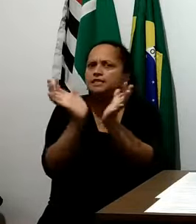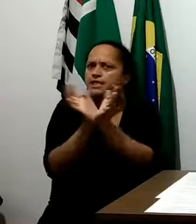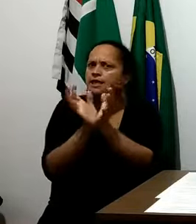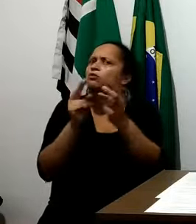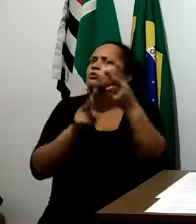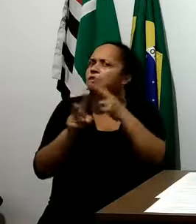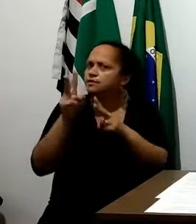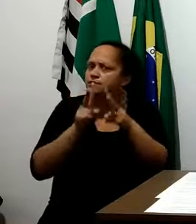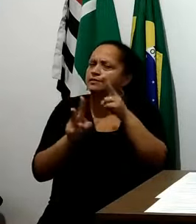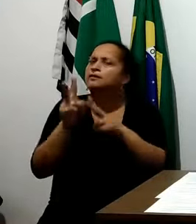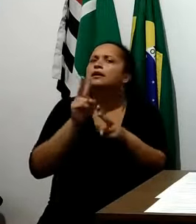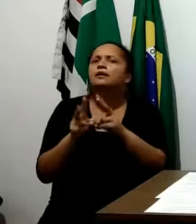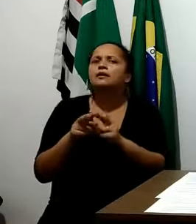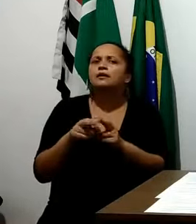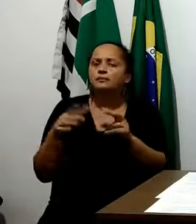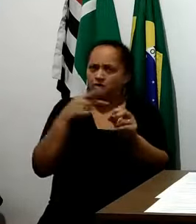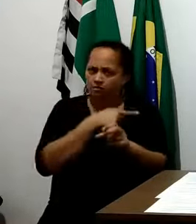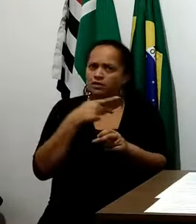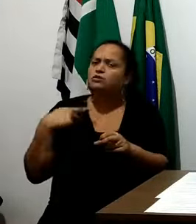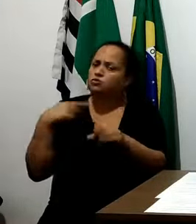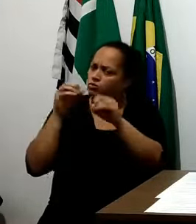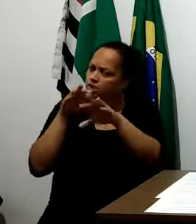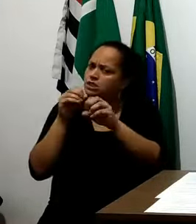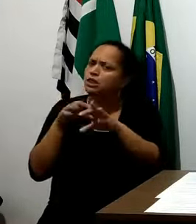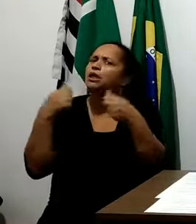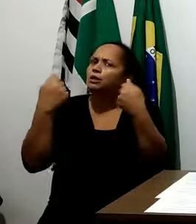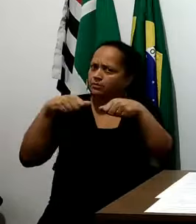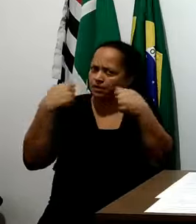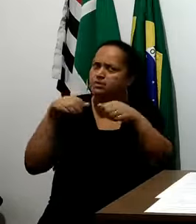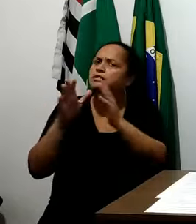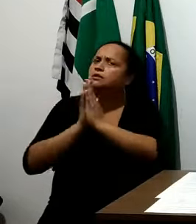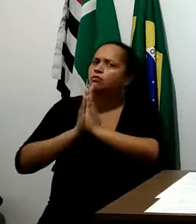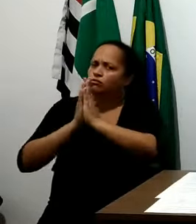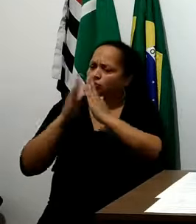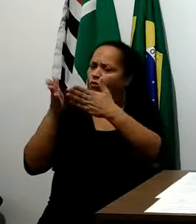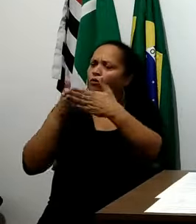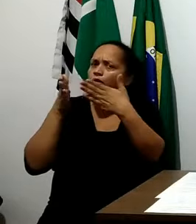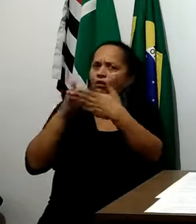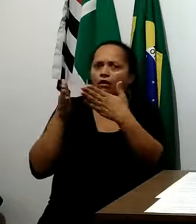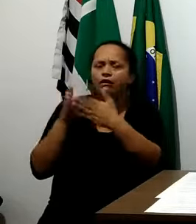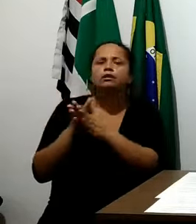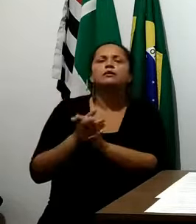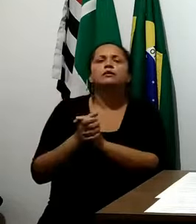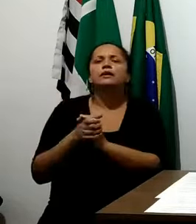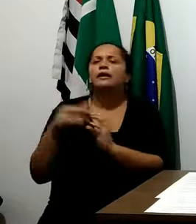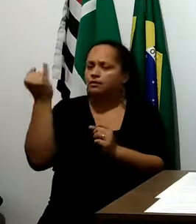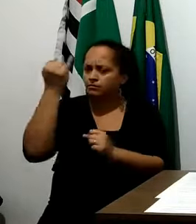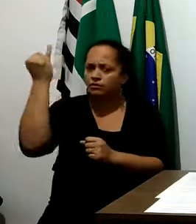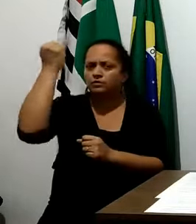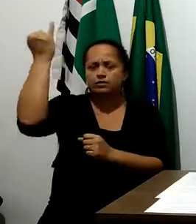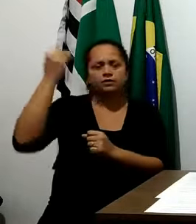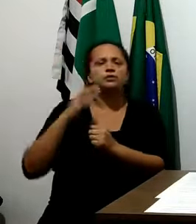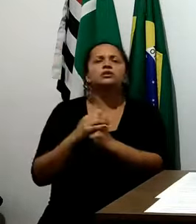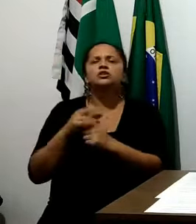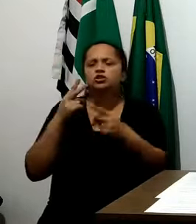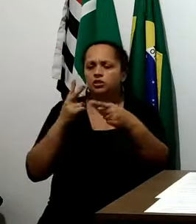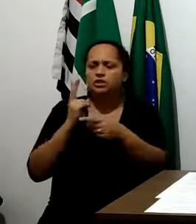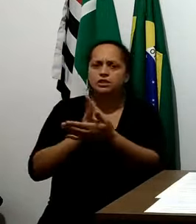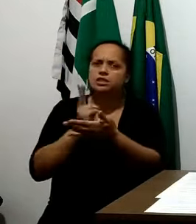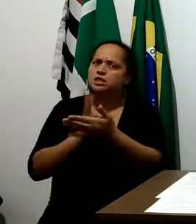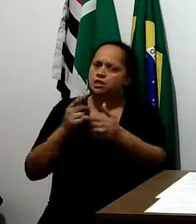sempre nós fomos incentivados e os nossos olhos abertos do ponto de vista espiritual sobre a necessidade de perseverança